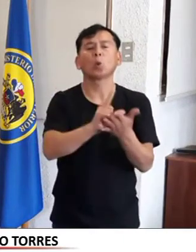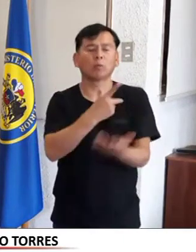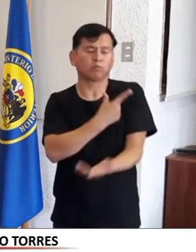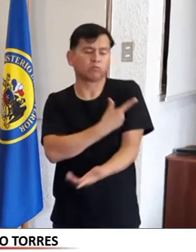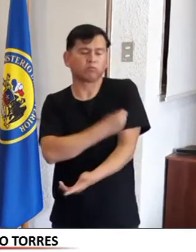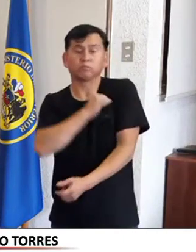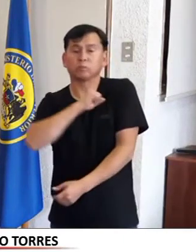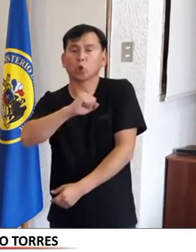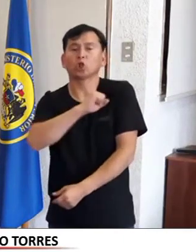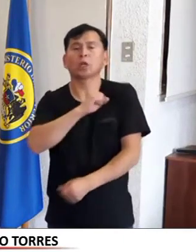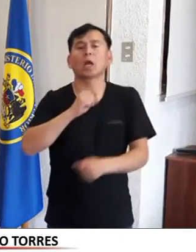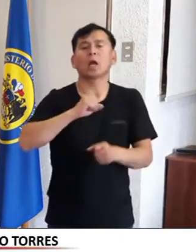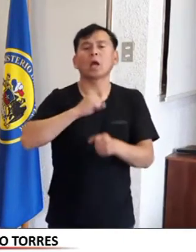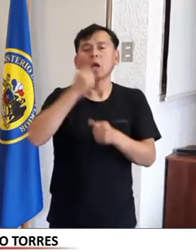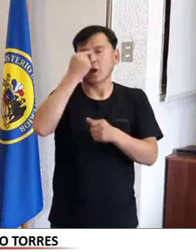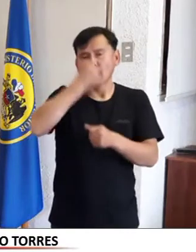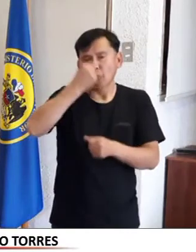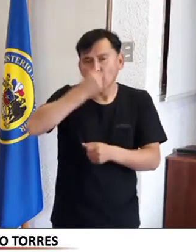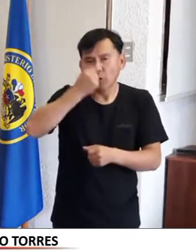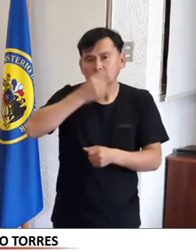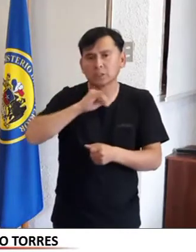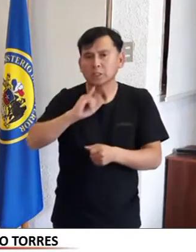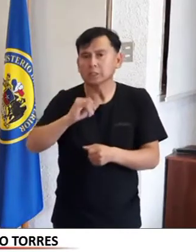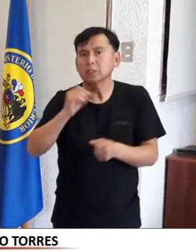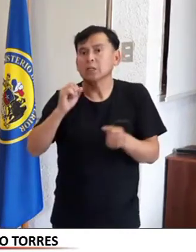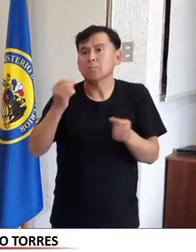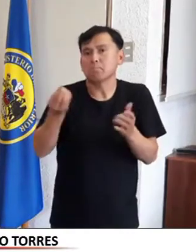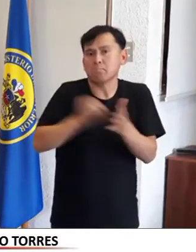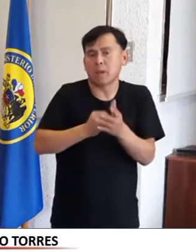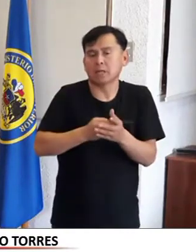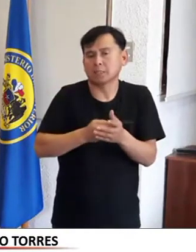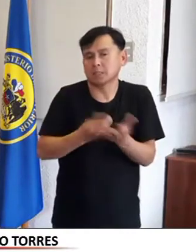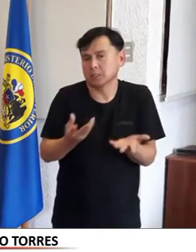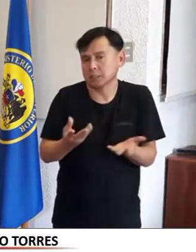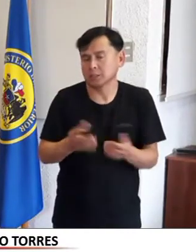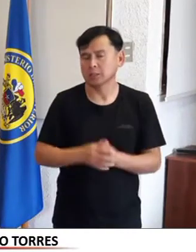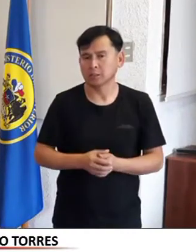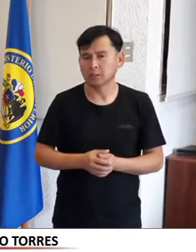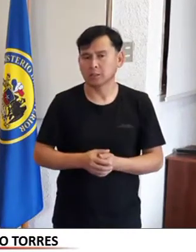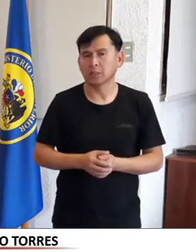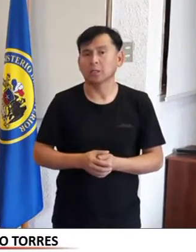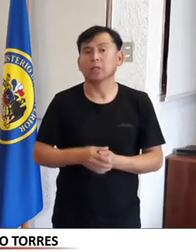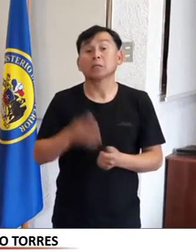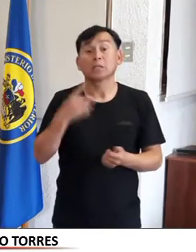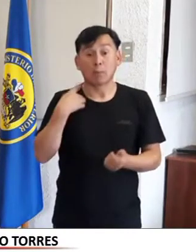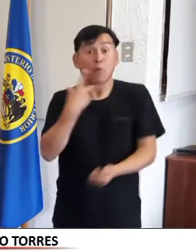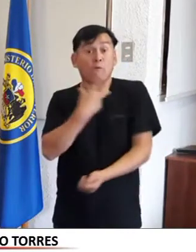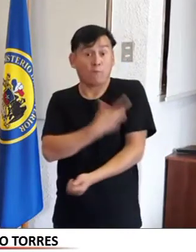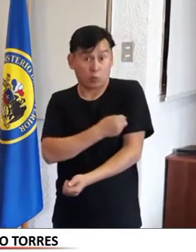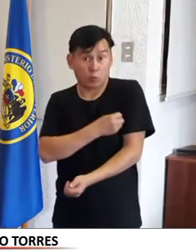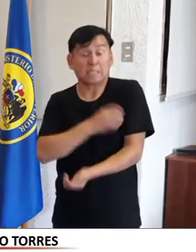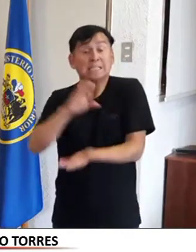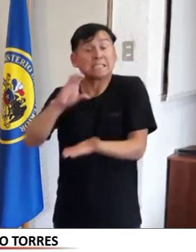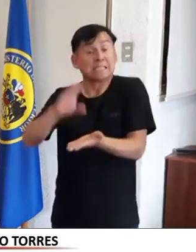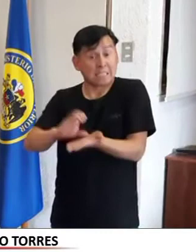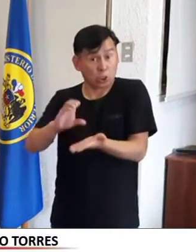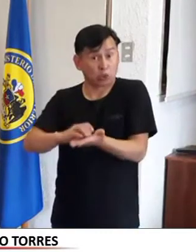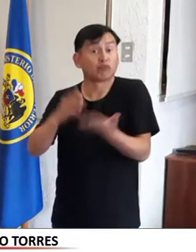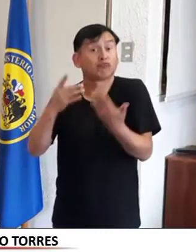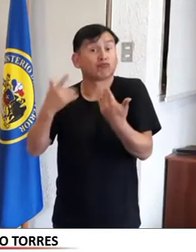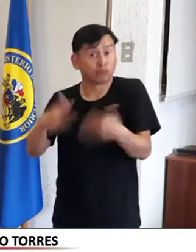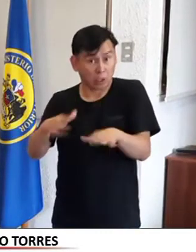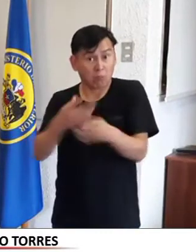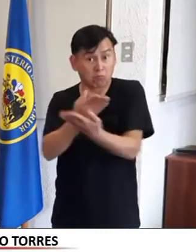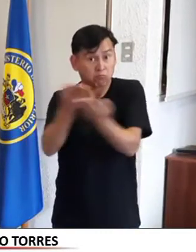contra la influenza y si llegaron nuevas dosis? Estamos vacunando en todos los centros de vacunación que siempre han